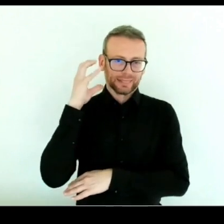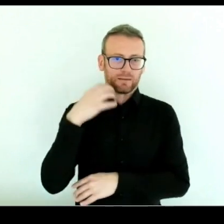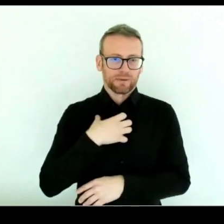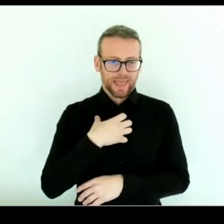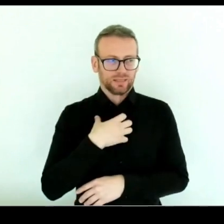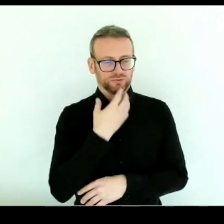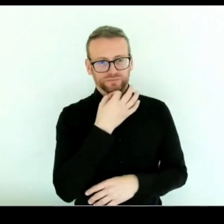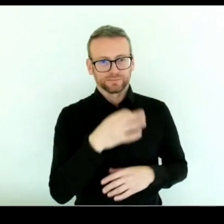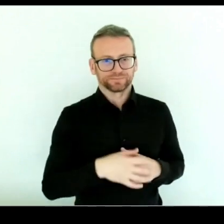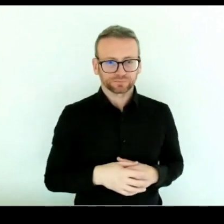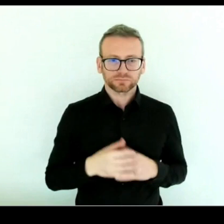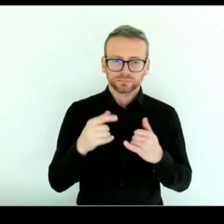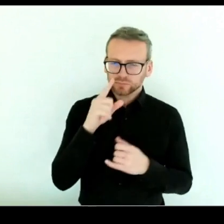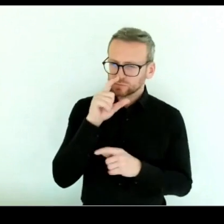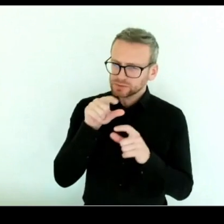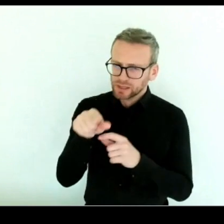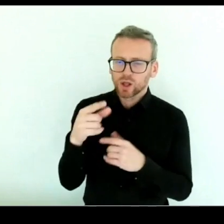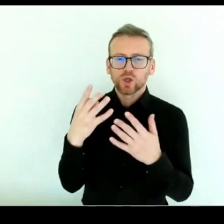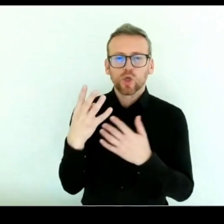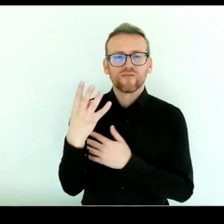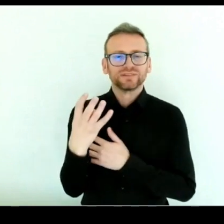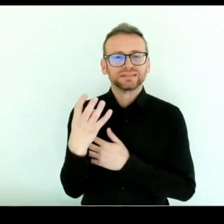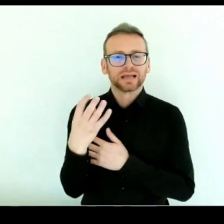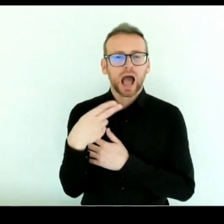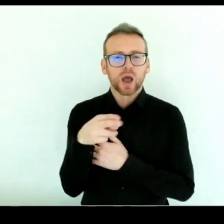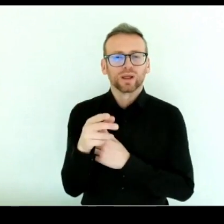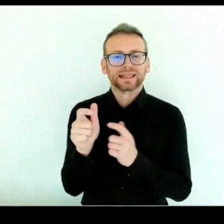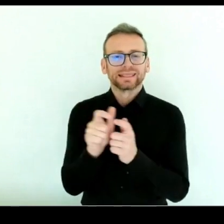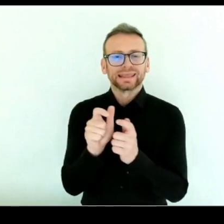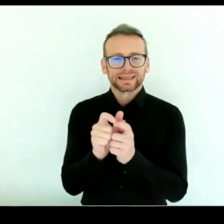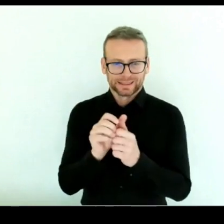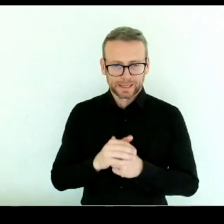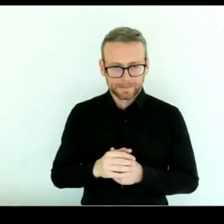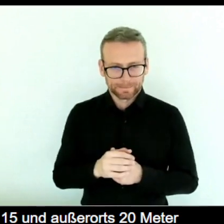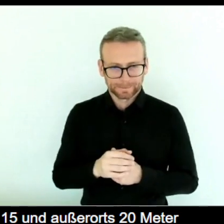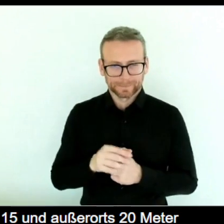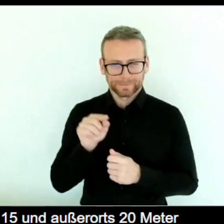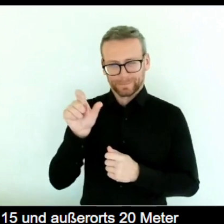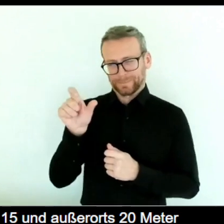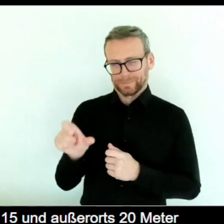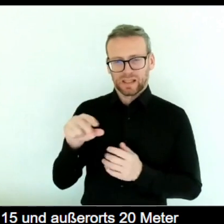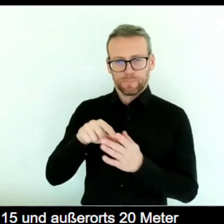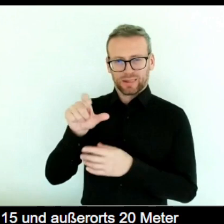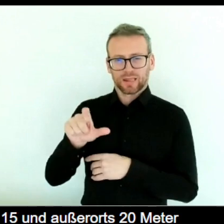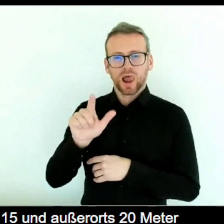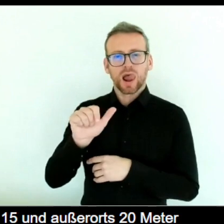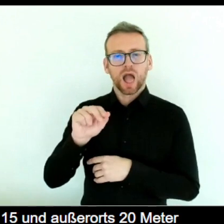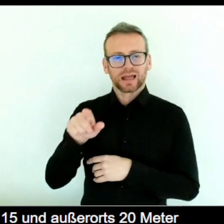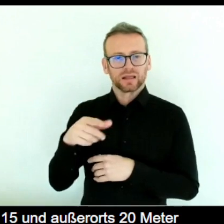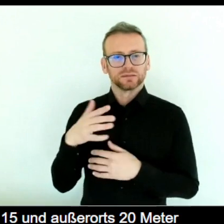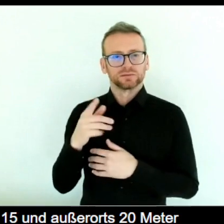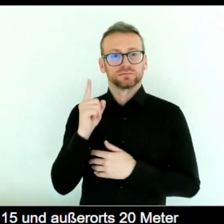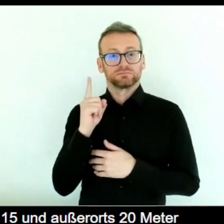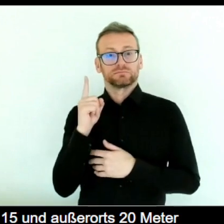viele Fragen im Moment offen lässt. Sehen Sie diese Gefahr auch, dass es am Ende jetzt wirklich noch ganz scheitern könnte und die Länder mit individuellen Lösungen